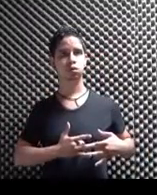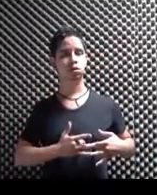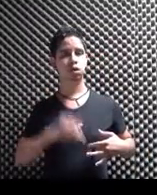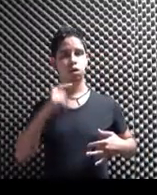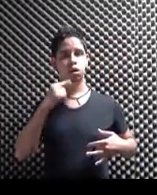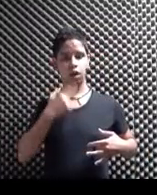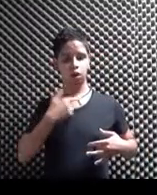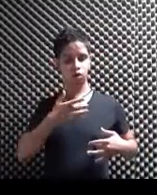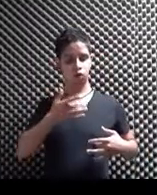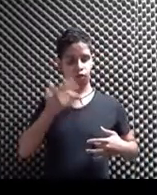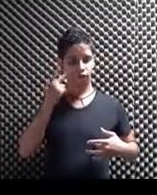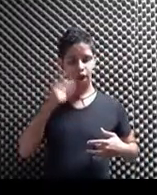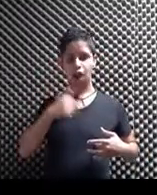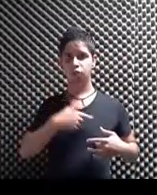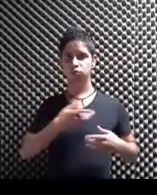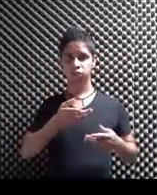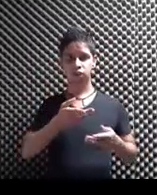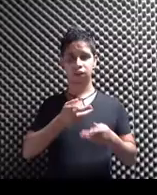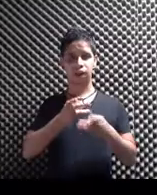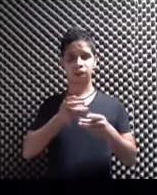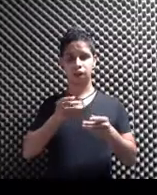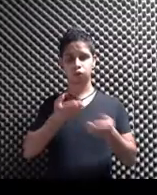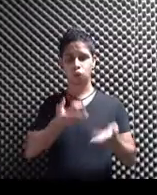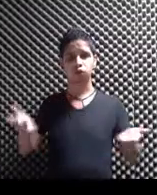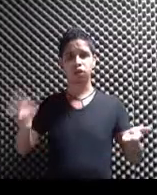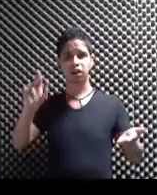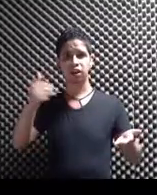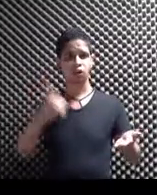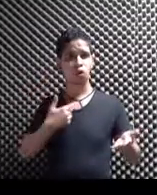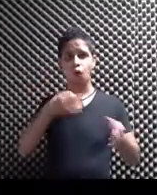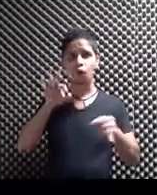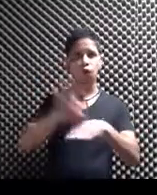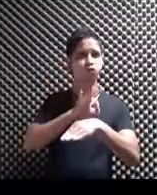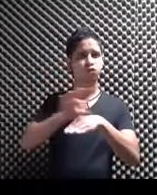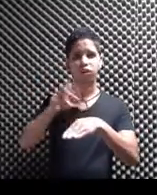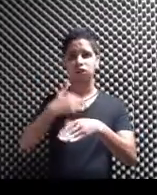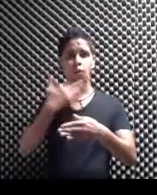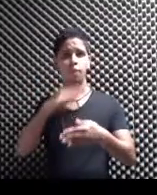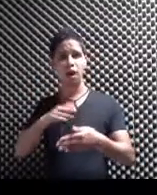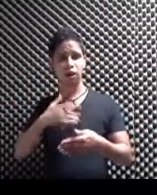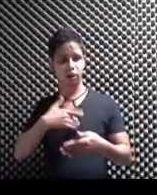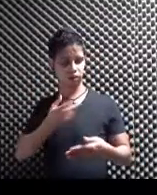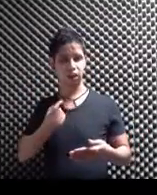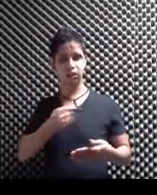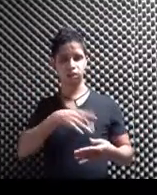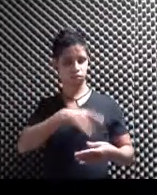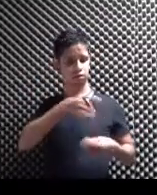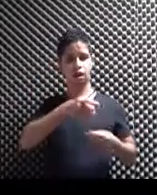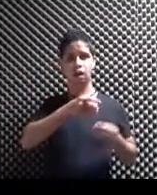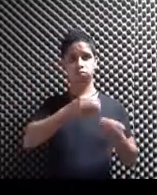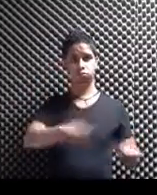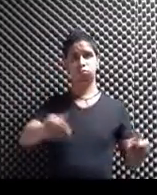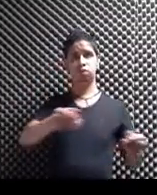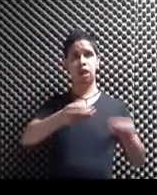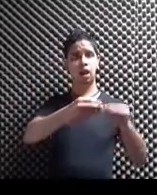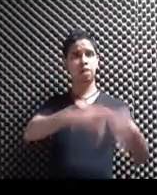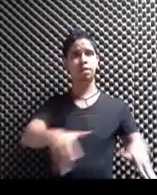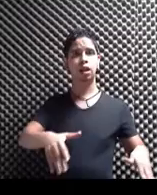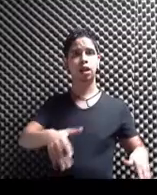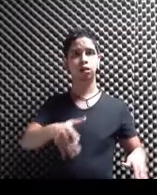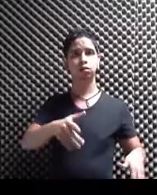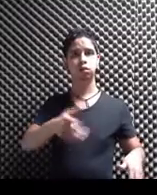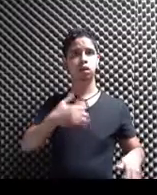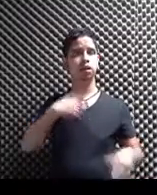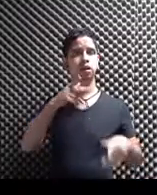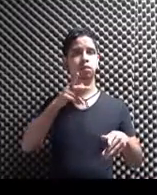da base Que Que no es fecundo ¿Ve? Es doloroso o no ¿Verdad? Pero es necesario En el colgado de la pausa